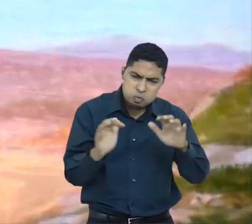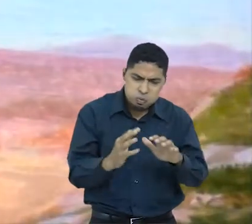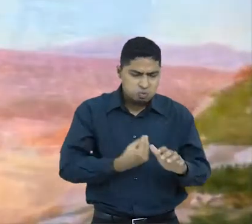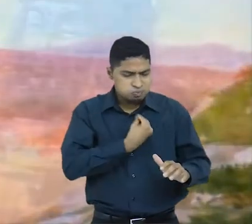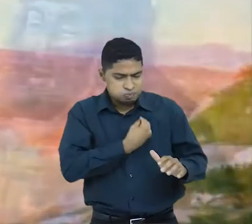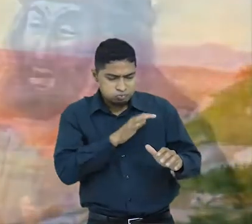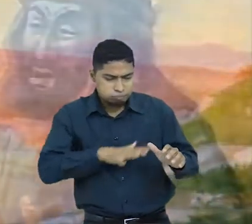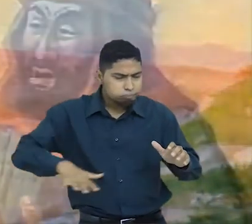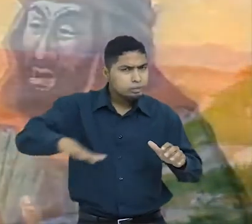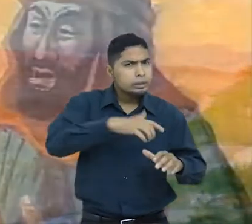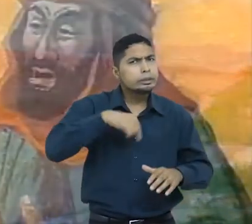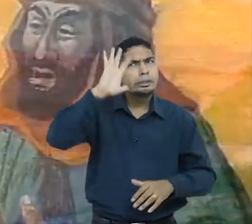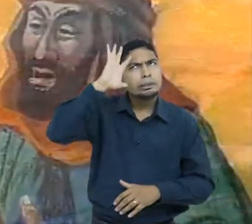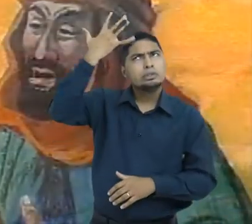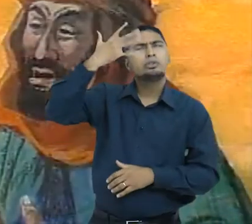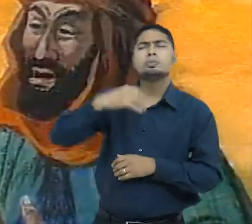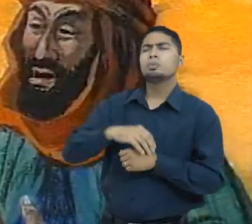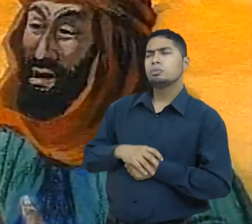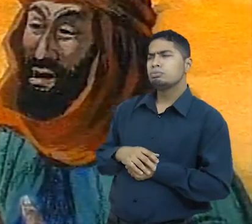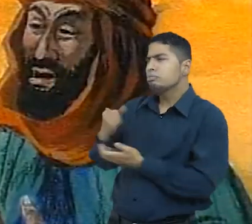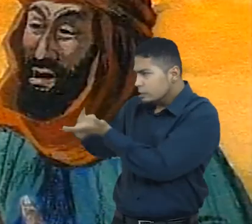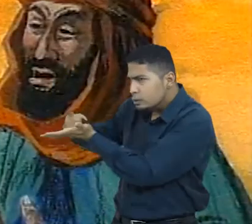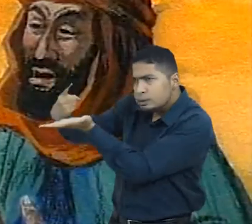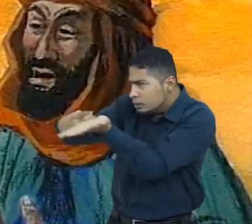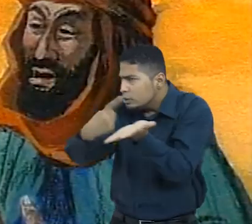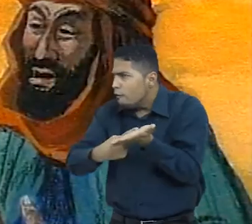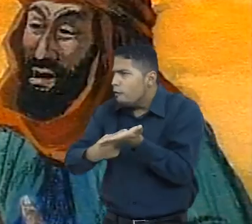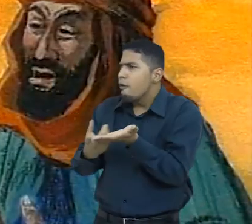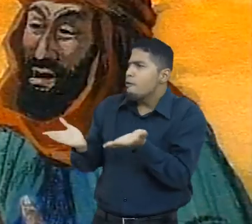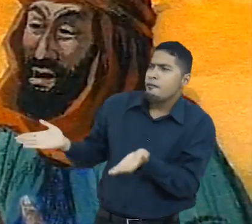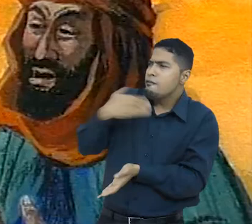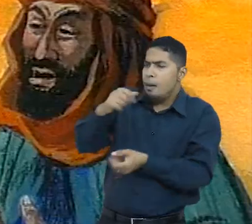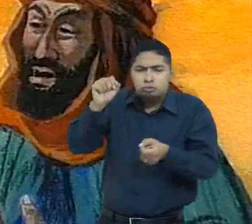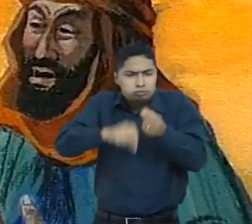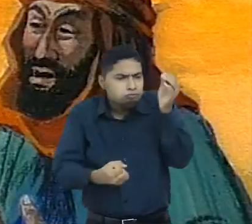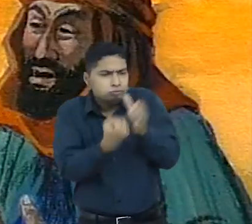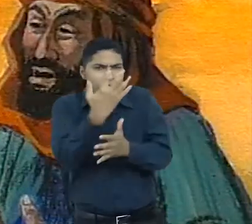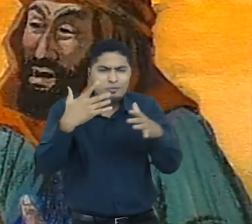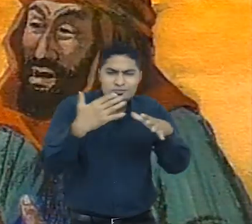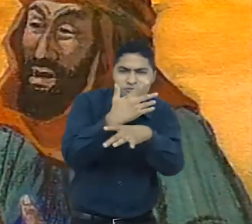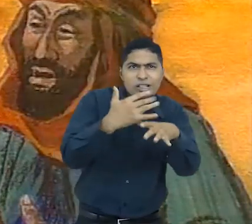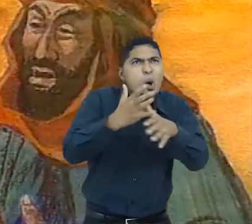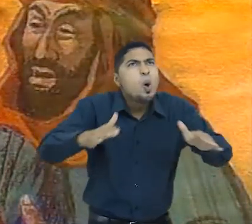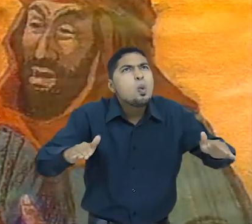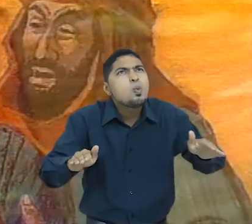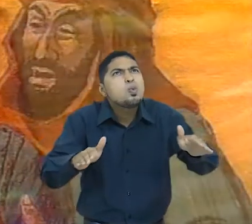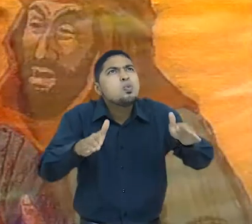Oriente. Certo dia, eles decidiram o seguinte: Vamos construir uma cidade e uma torre.